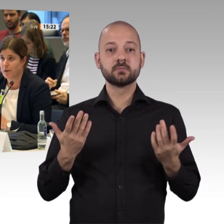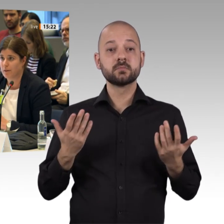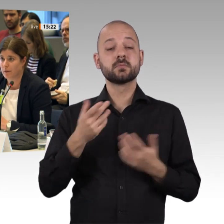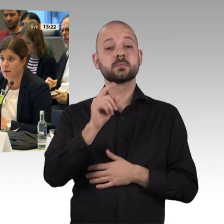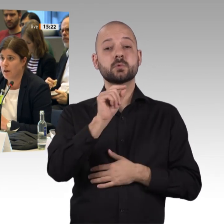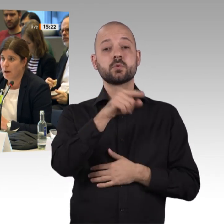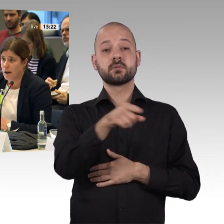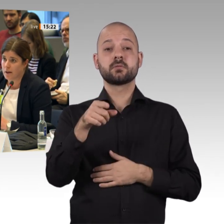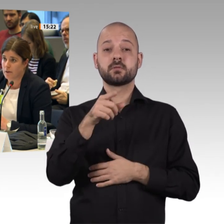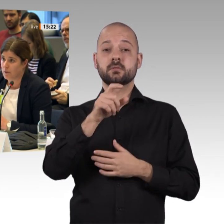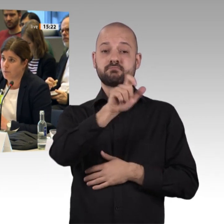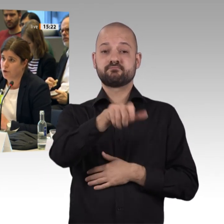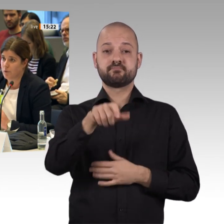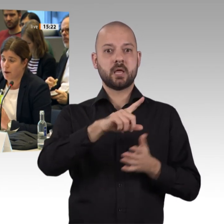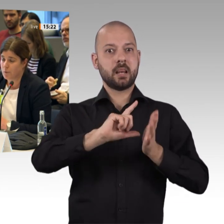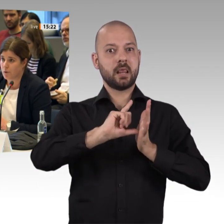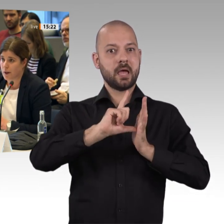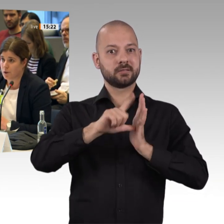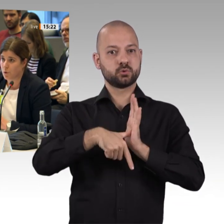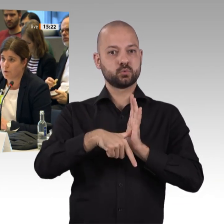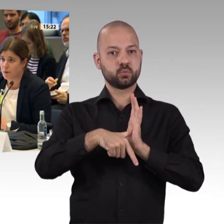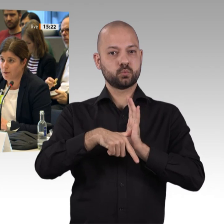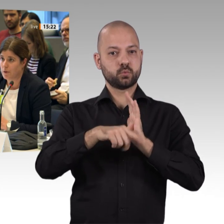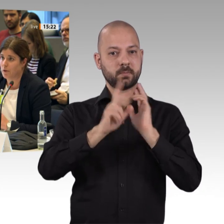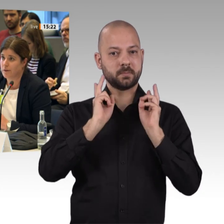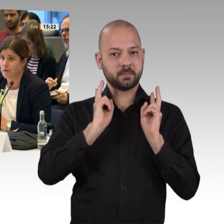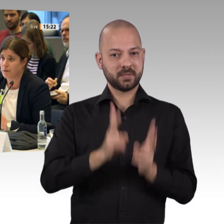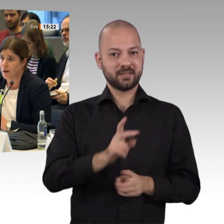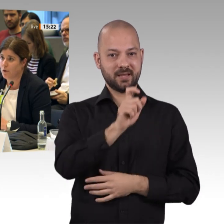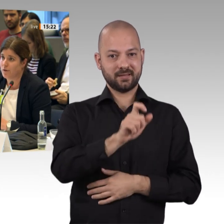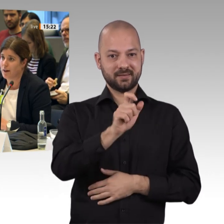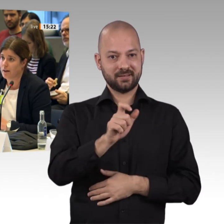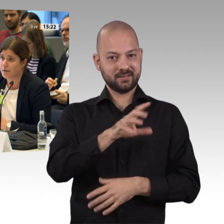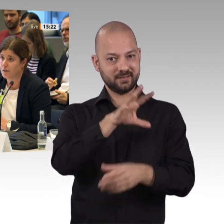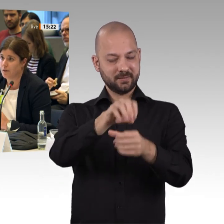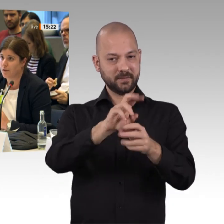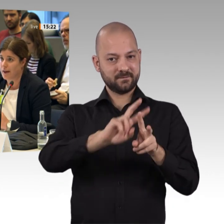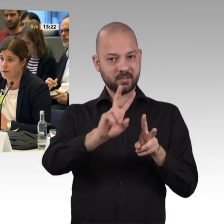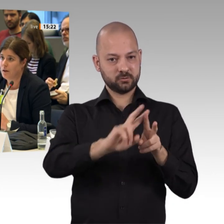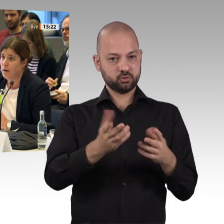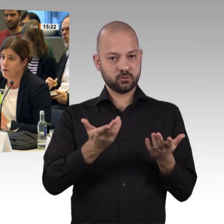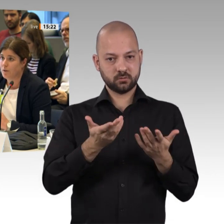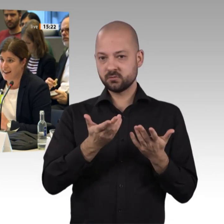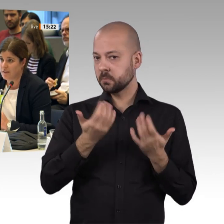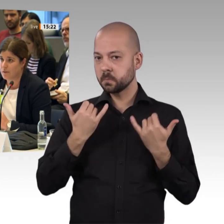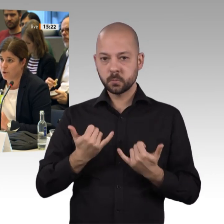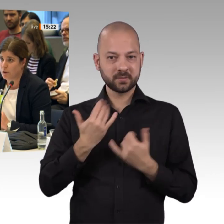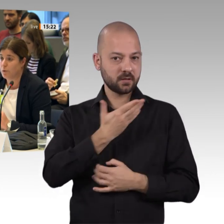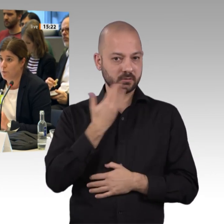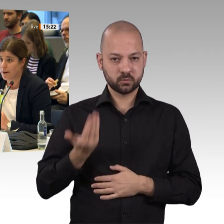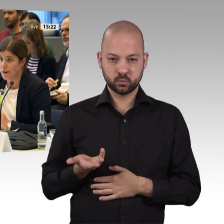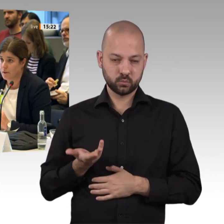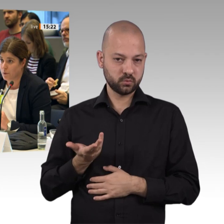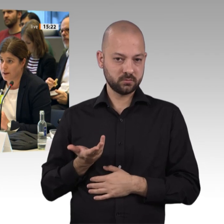Jahren befähigt sind, ein Budget für Ausbildung in Anspruch zu nehmen, sollte dieses auch gewährleistet werden. Nur dann sind